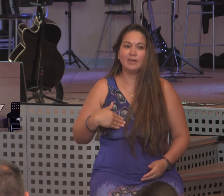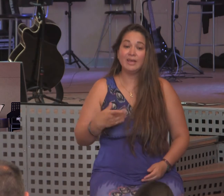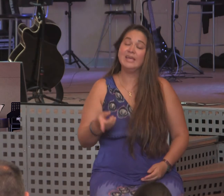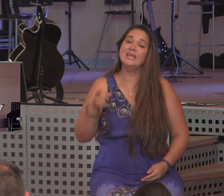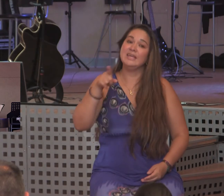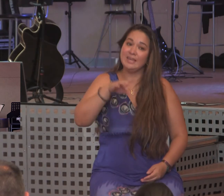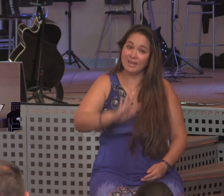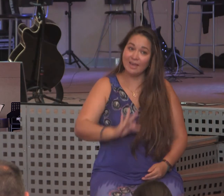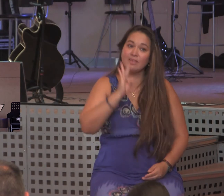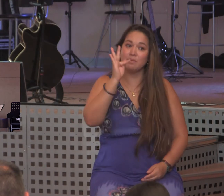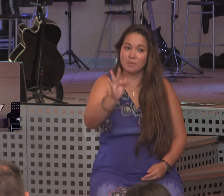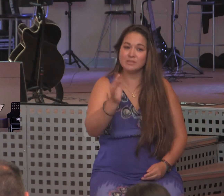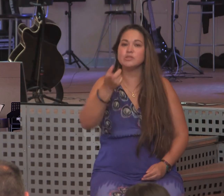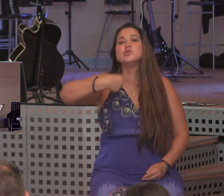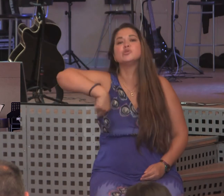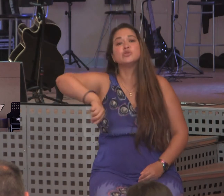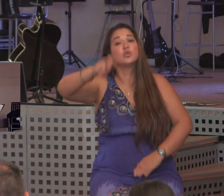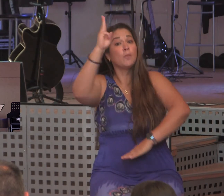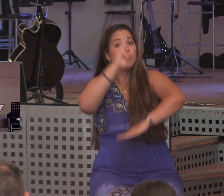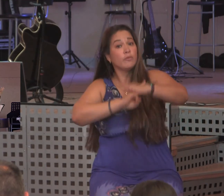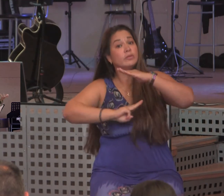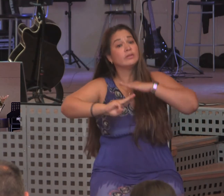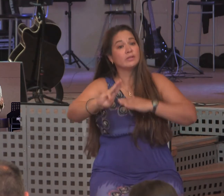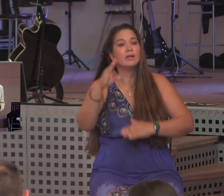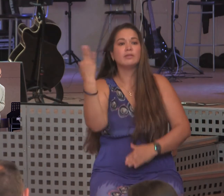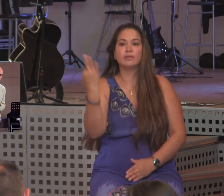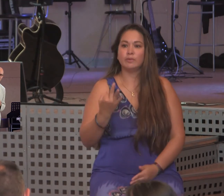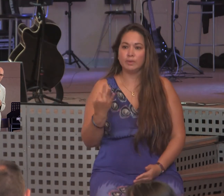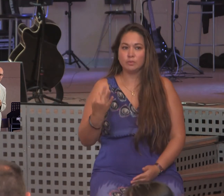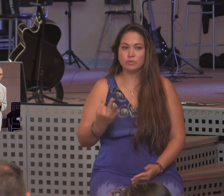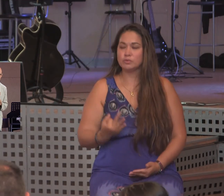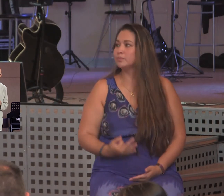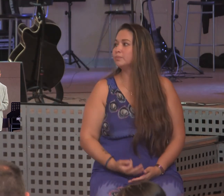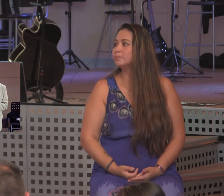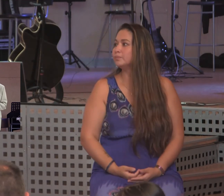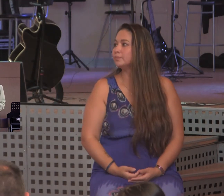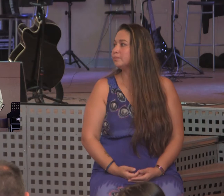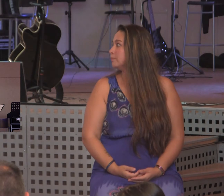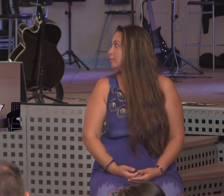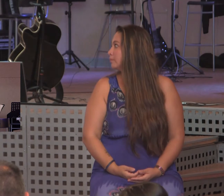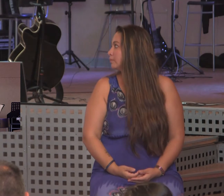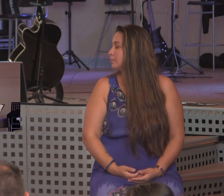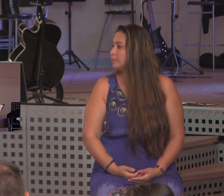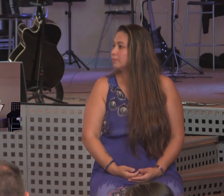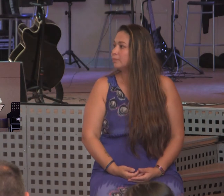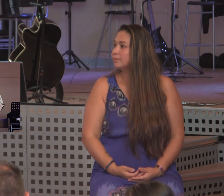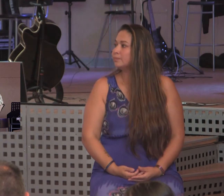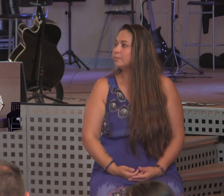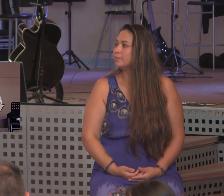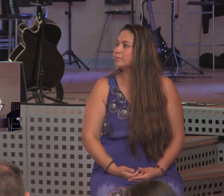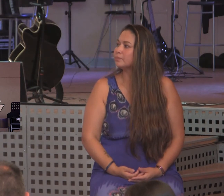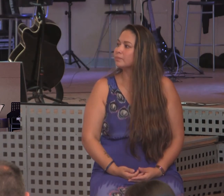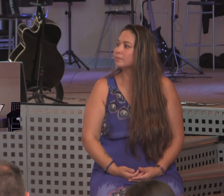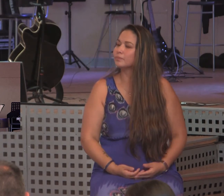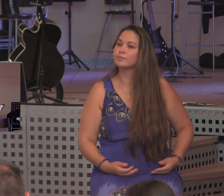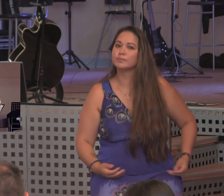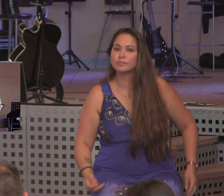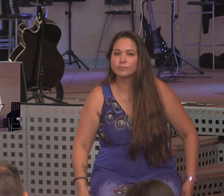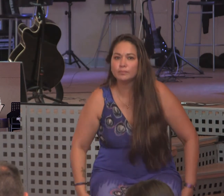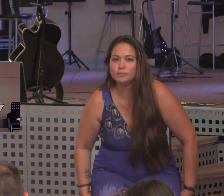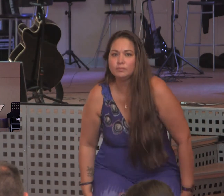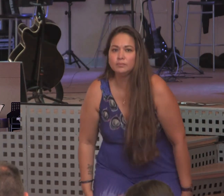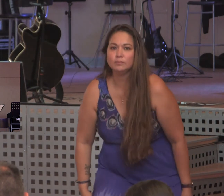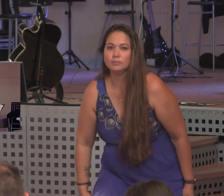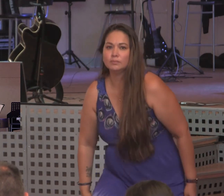profeticéis. Y ese sobre todo es interesante, pero donde yo